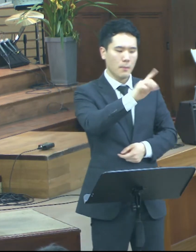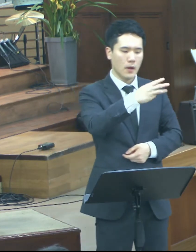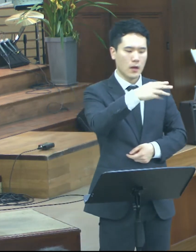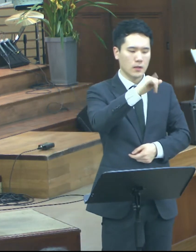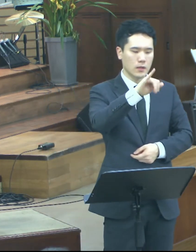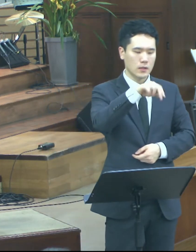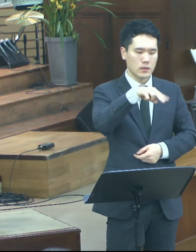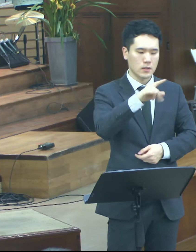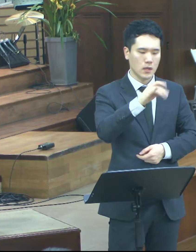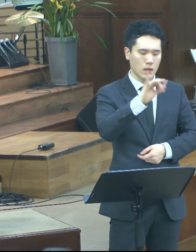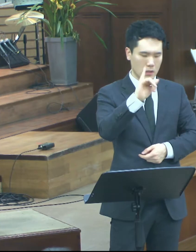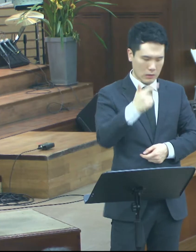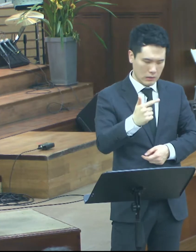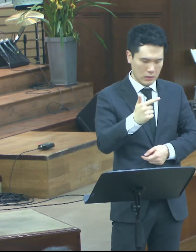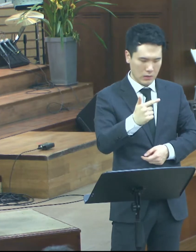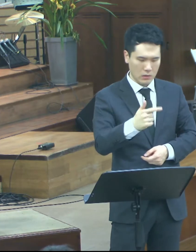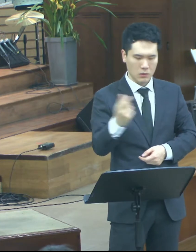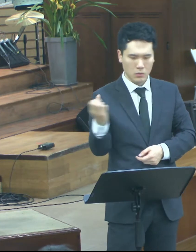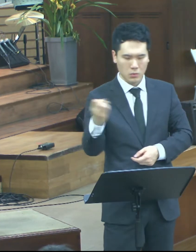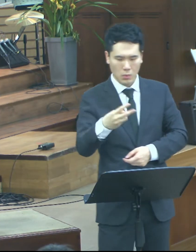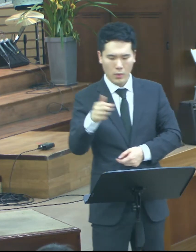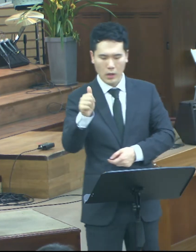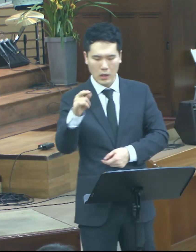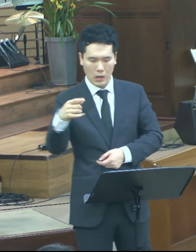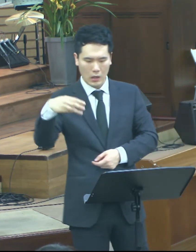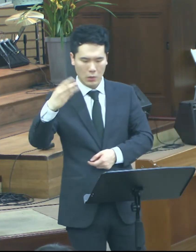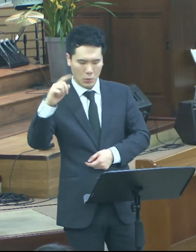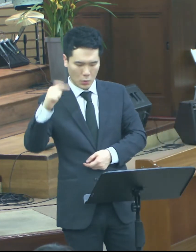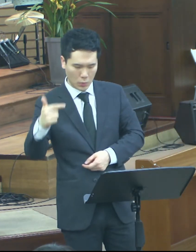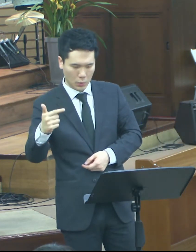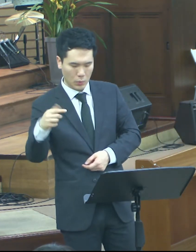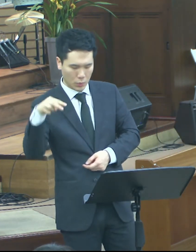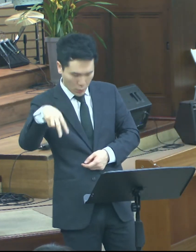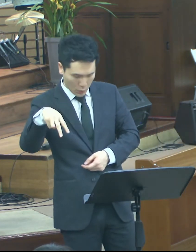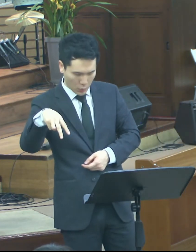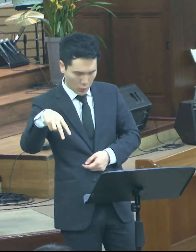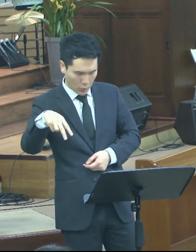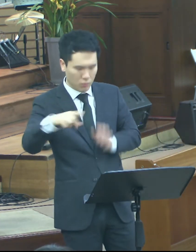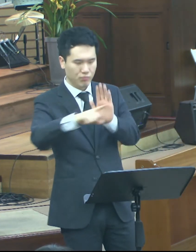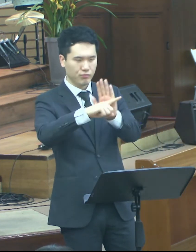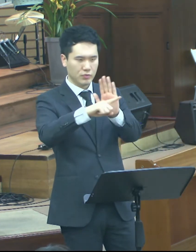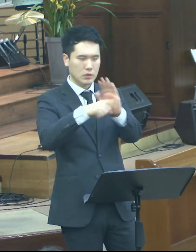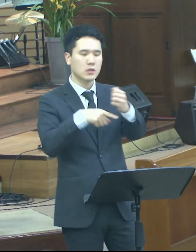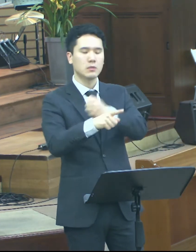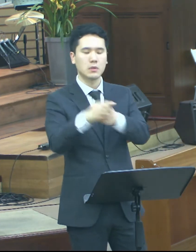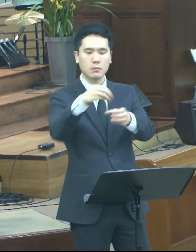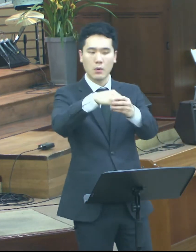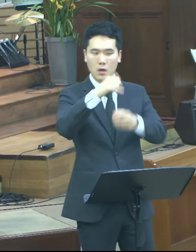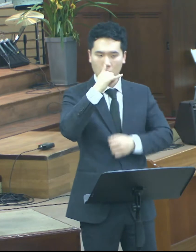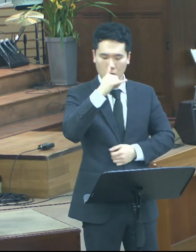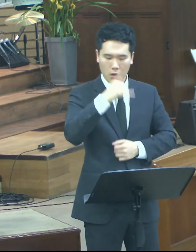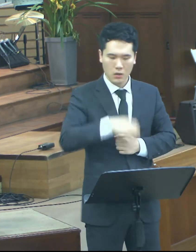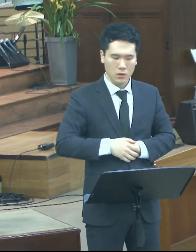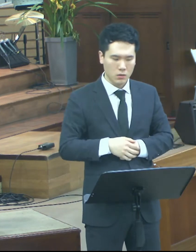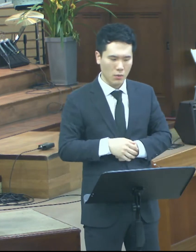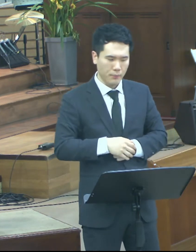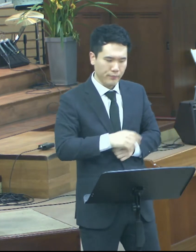거죠. 이중성. 외식하면서 이중적으로, 그러니까 안 하면서 하는 척하고 그냥 겉으로는 하는